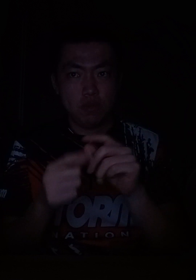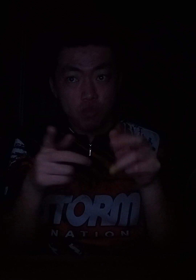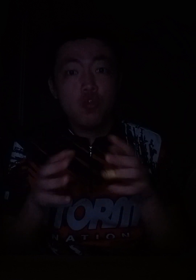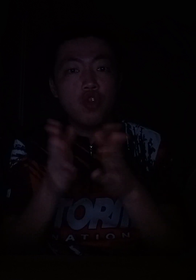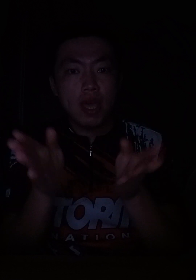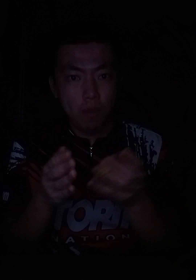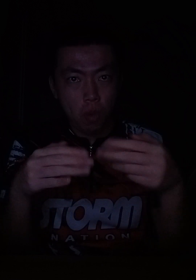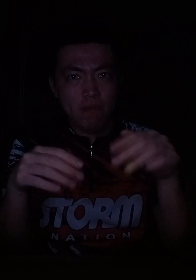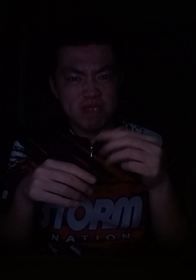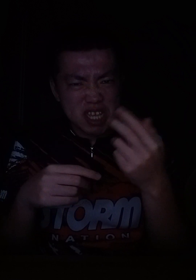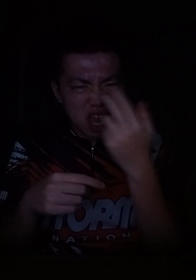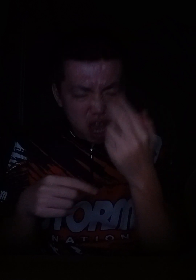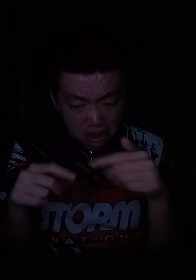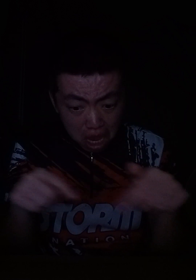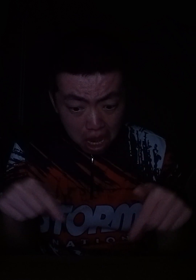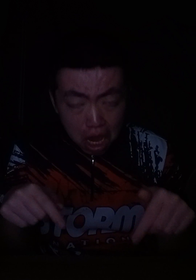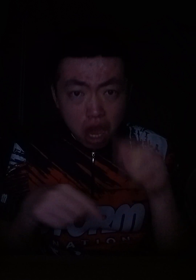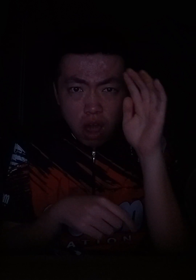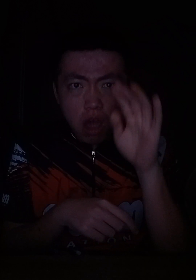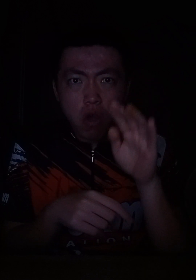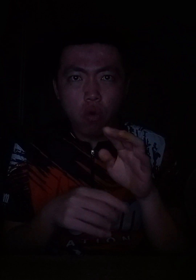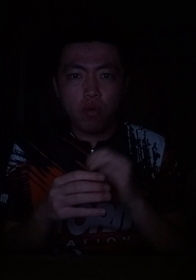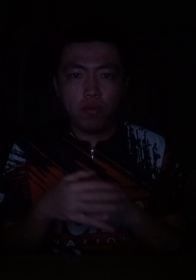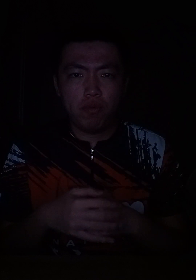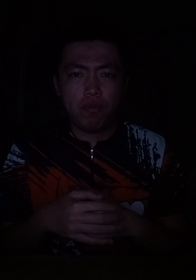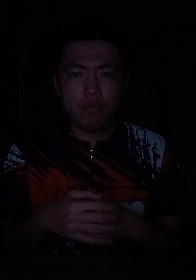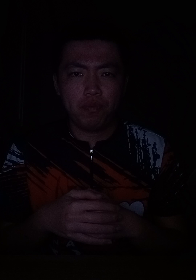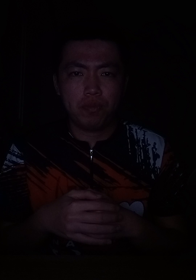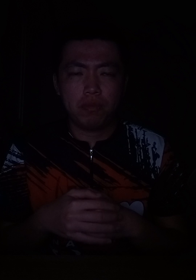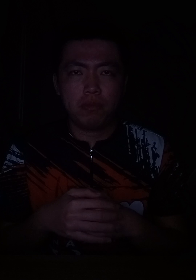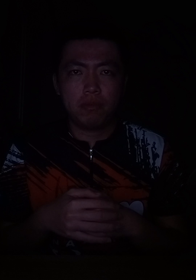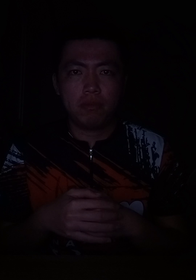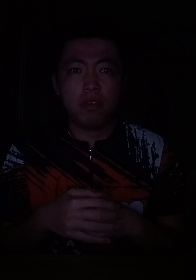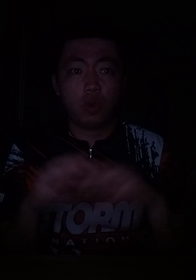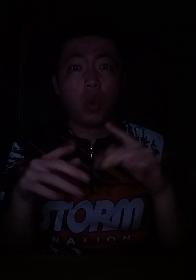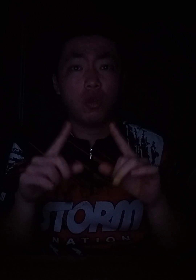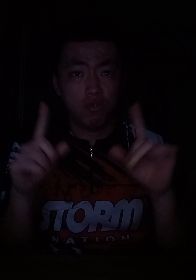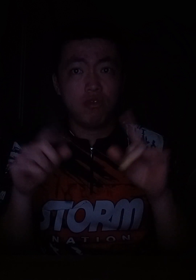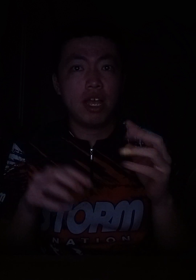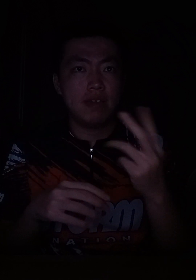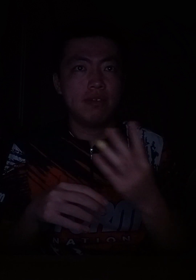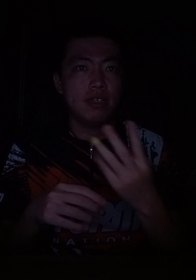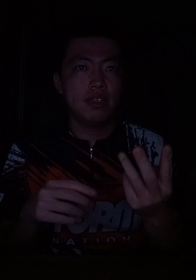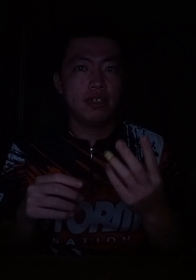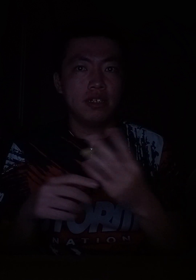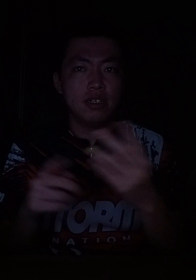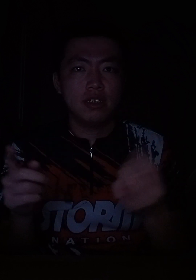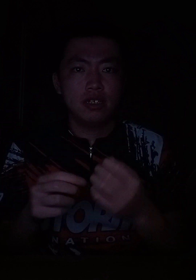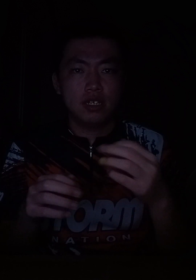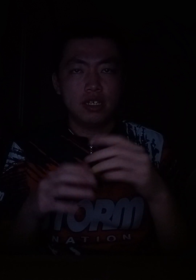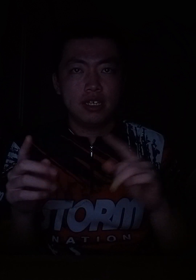플랫폼에는 핏자국이 선명하게 남았습니다. 어제 오후 5시 40분쯤 37살